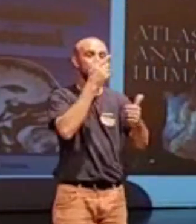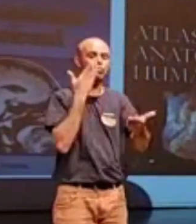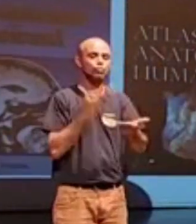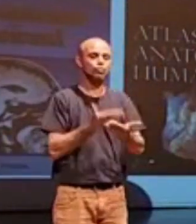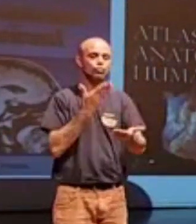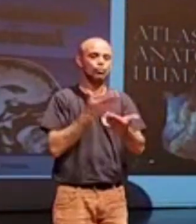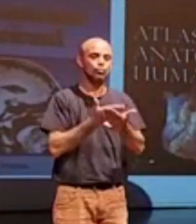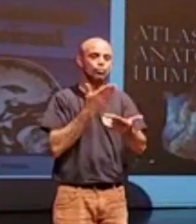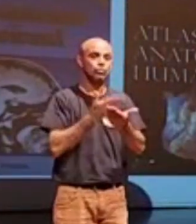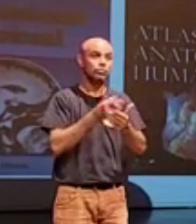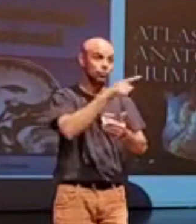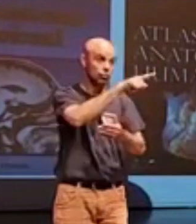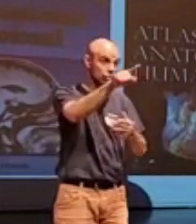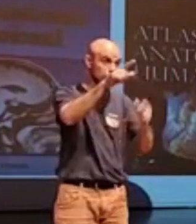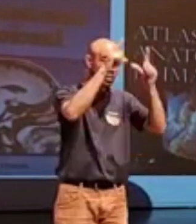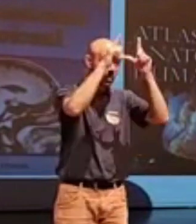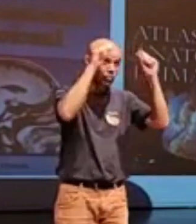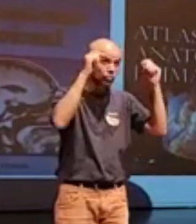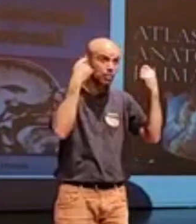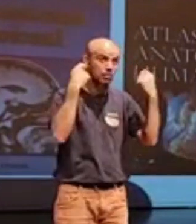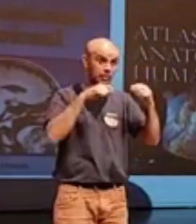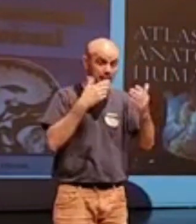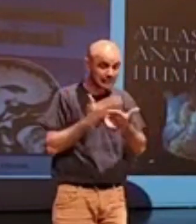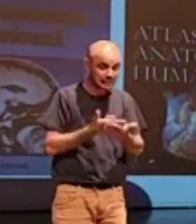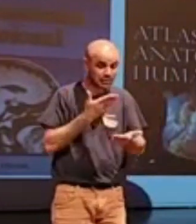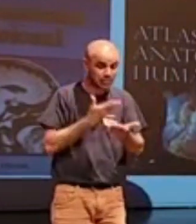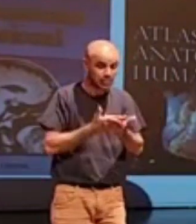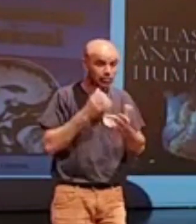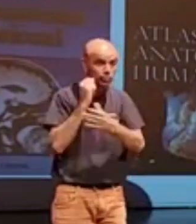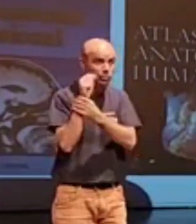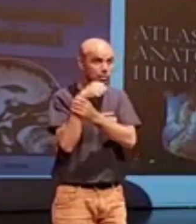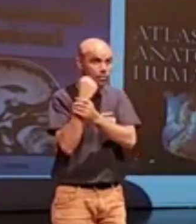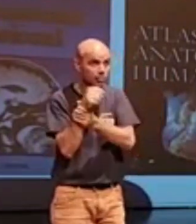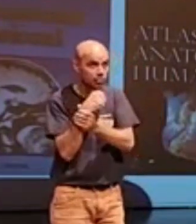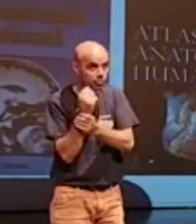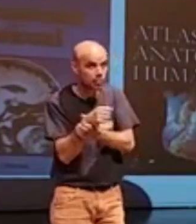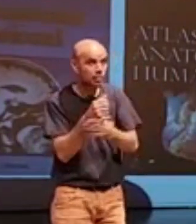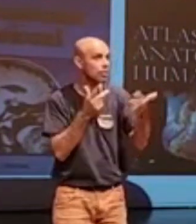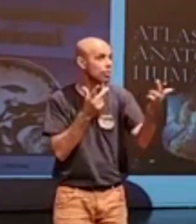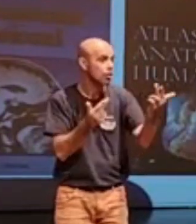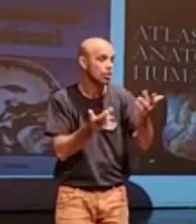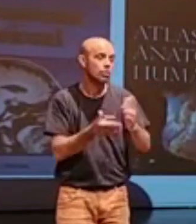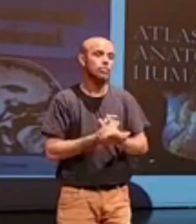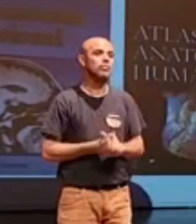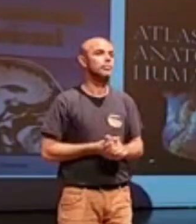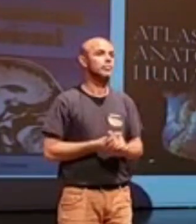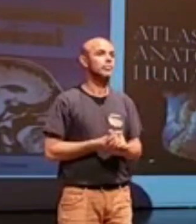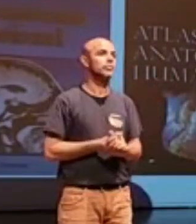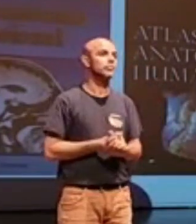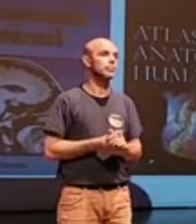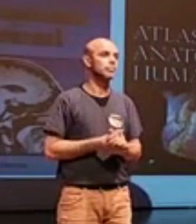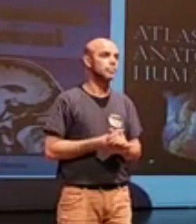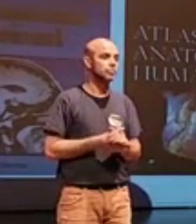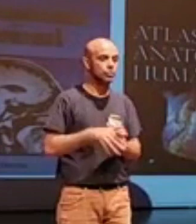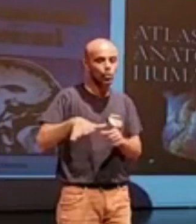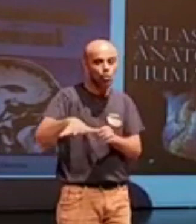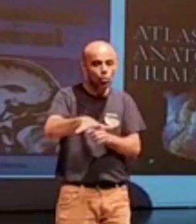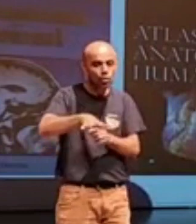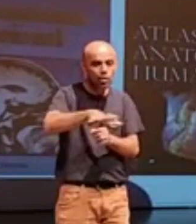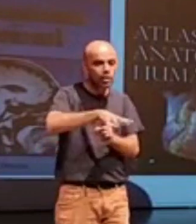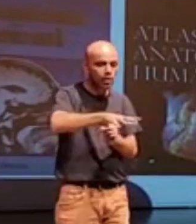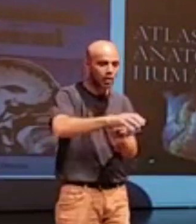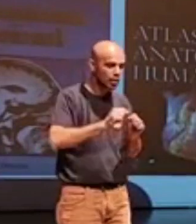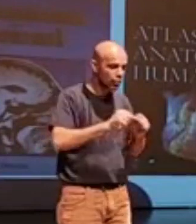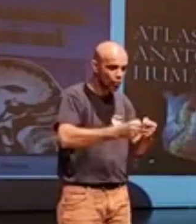fazer enfermagem, vocês têm que estudar. Fisioterapia, a mesma coisa. Todas as áreas, dediquem-se.